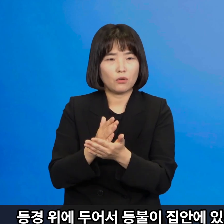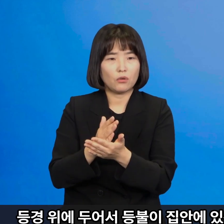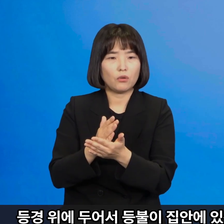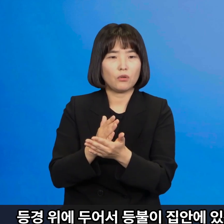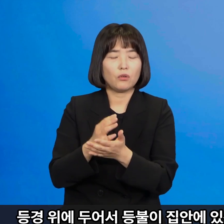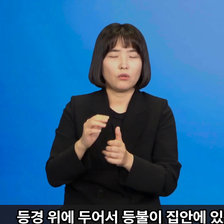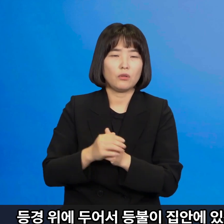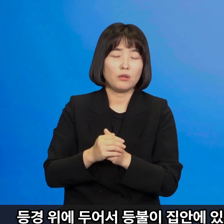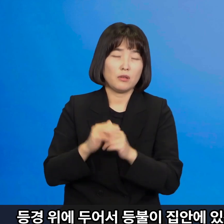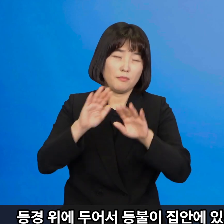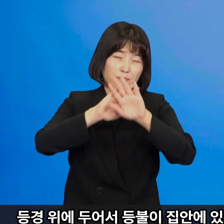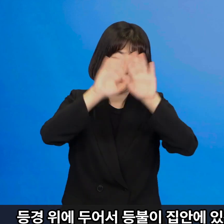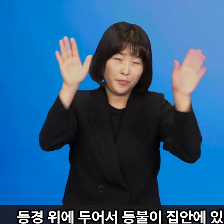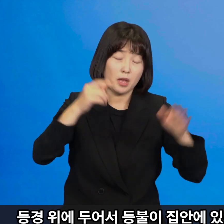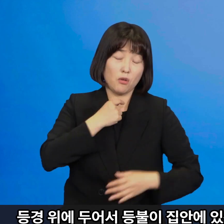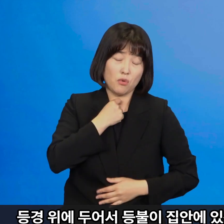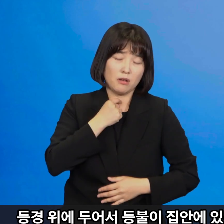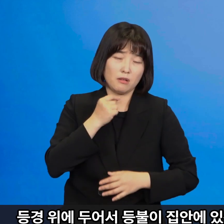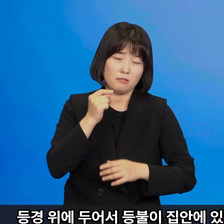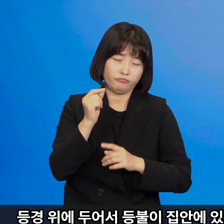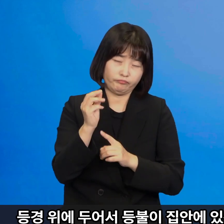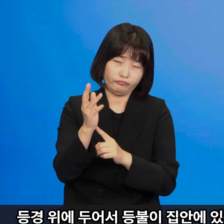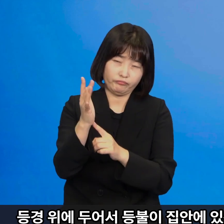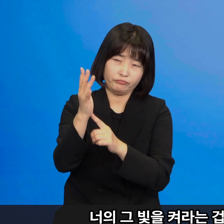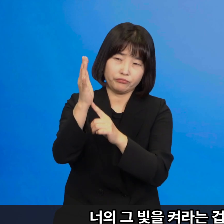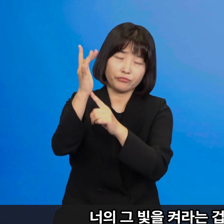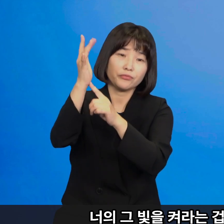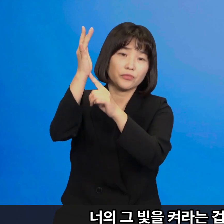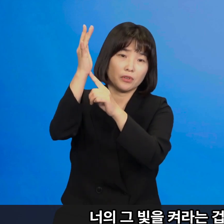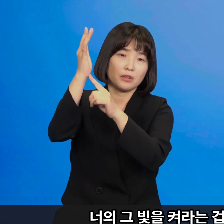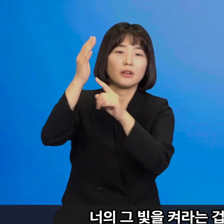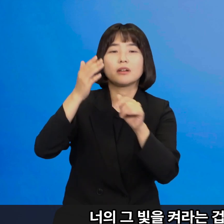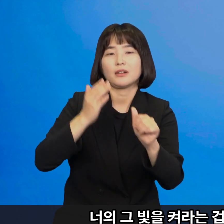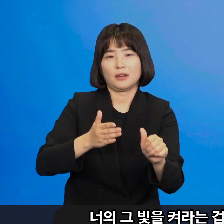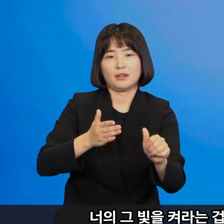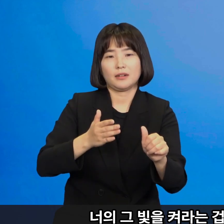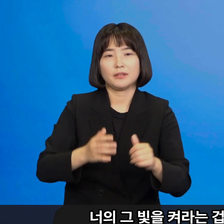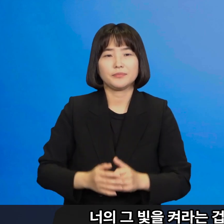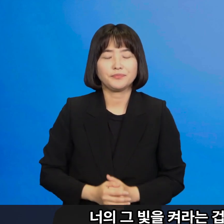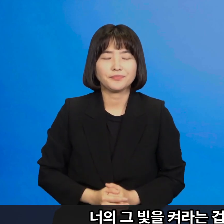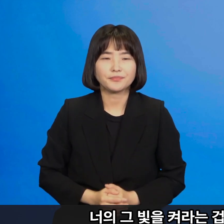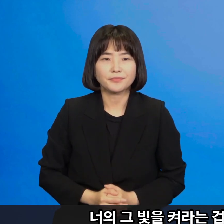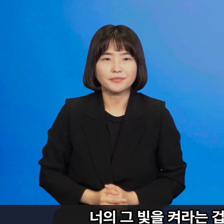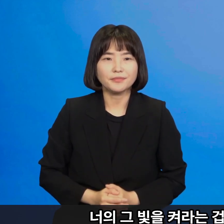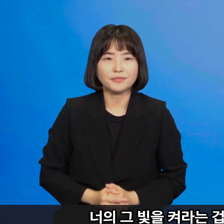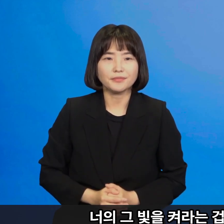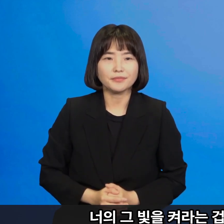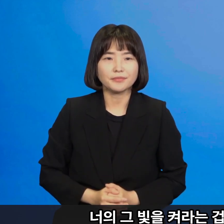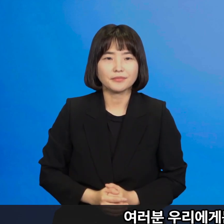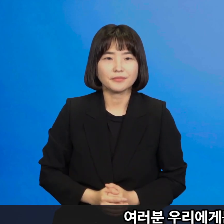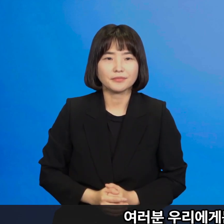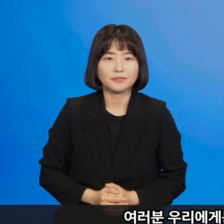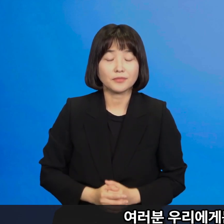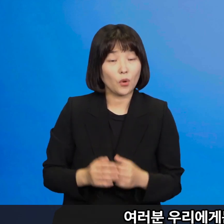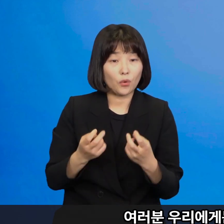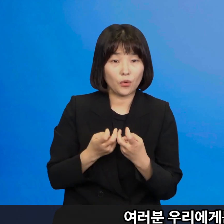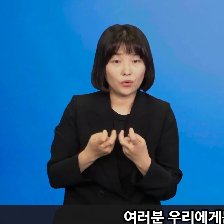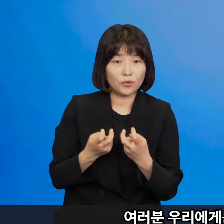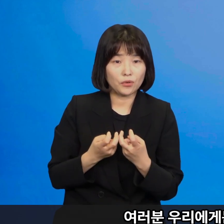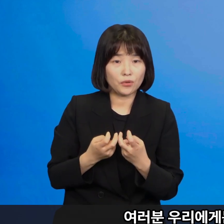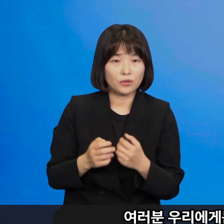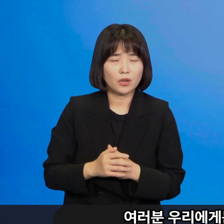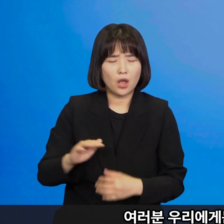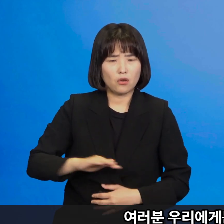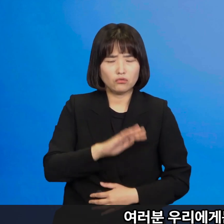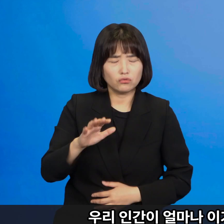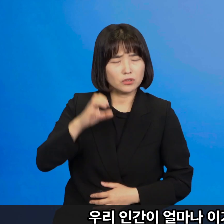두어서 등불이 집안에 있는 모든 사람에게 환히 비칠 수 있도록 너의 그 빛을 켜라는 겁니다. 어떻게 불을 켜느냐? 여러분,